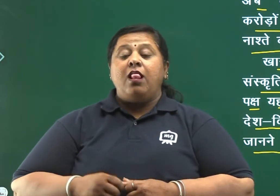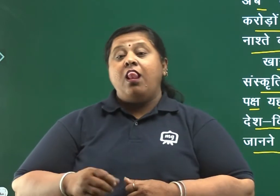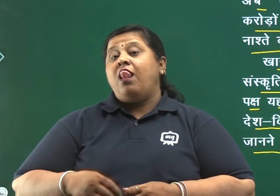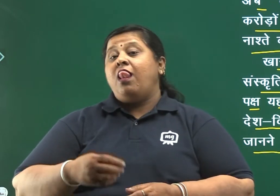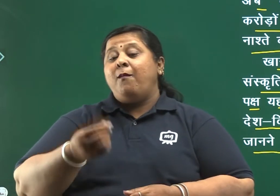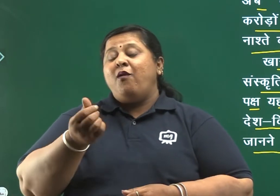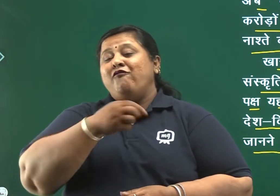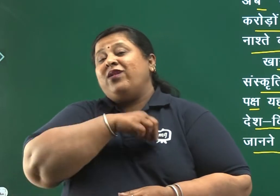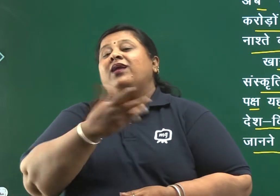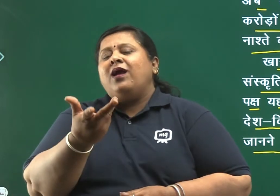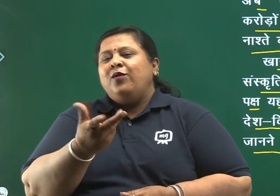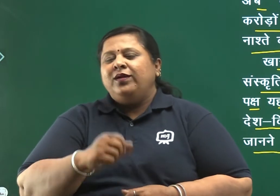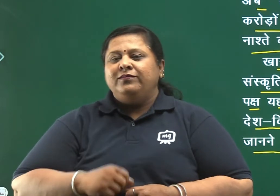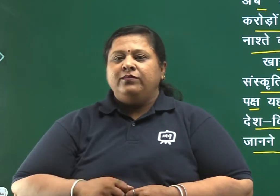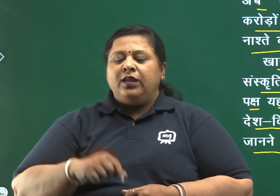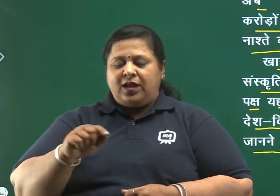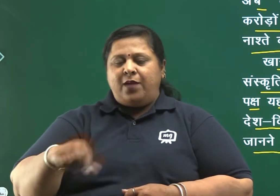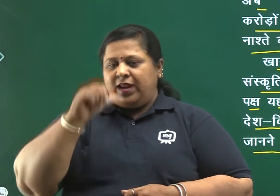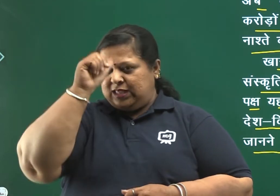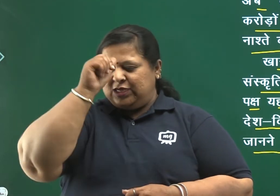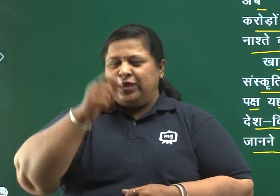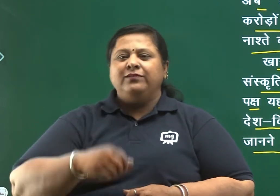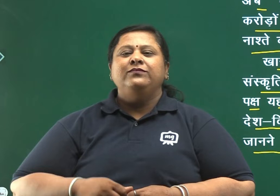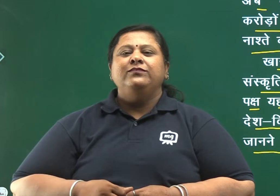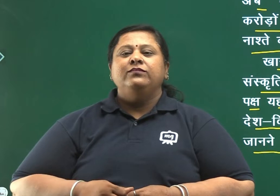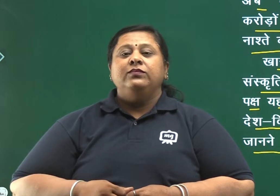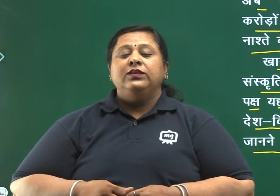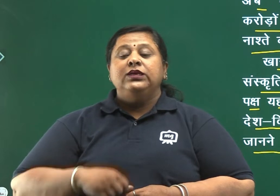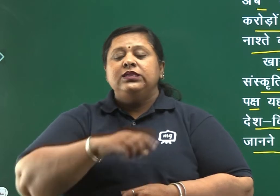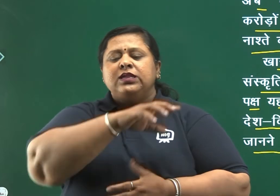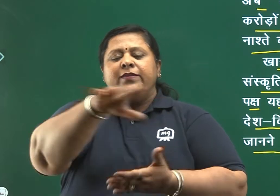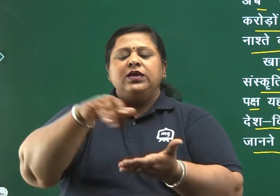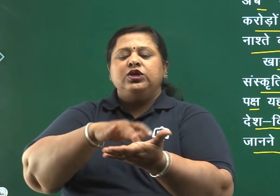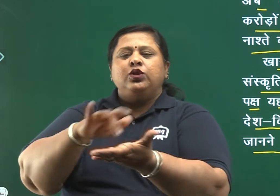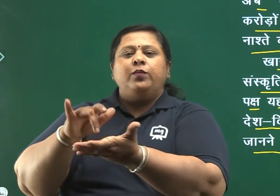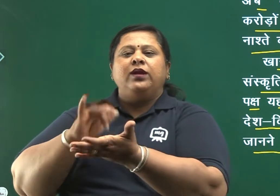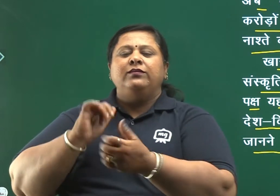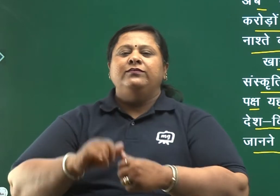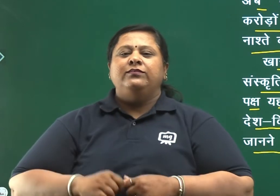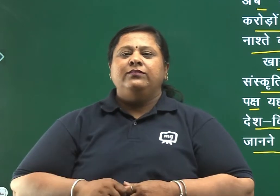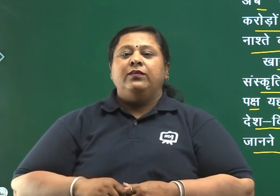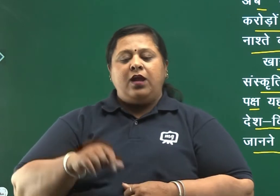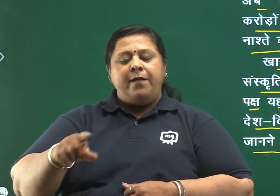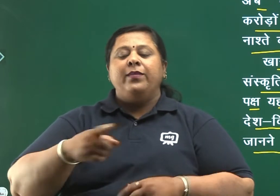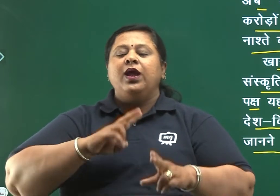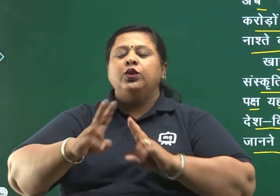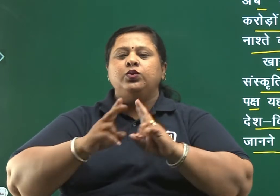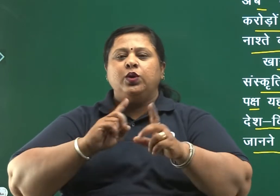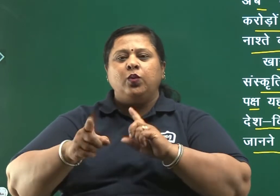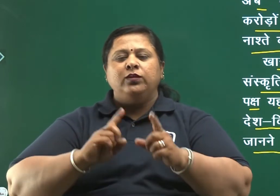लाभ क्या मिला है कि हमारे देश के सभी क्षेत्रों में हम एक दूसरे